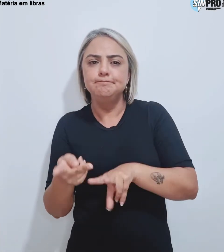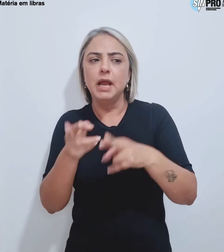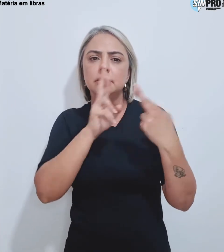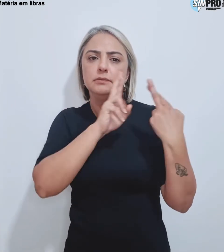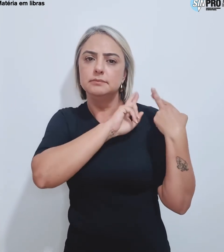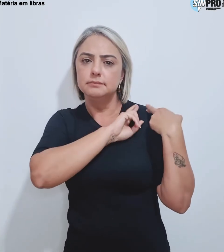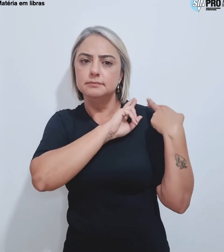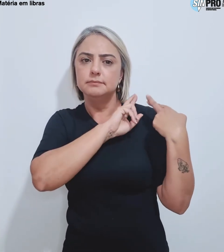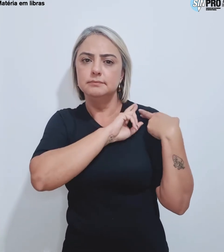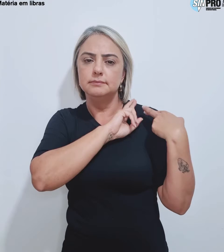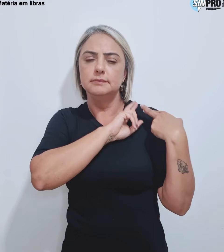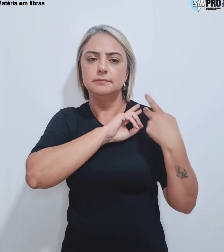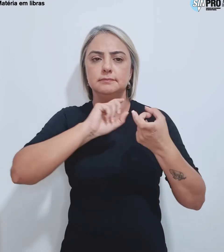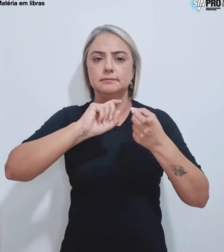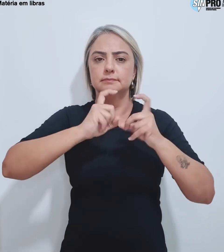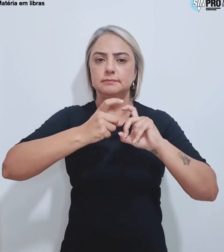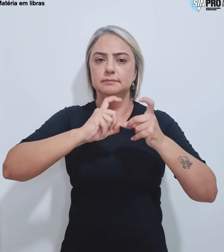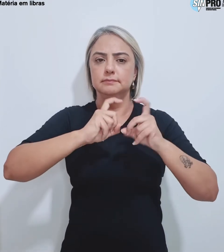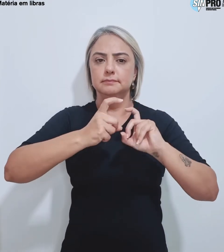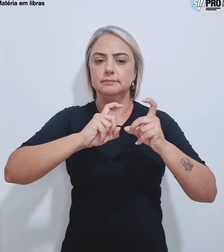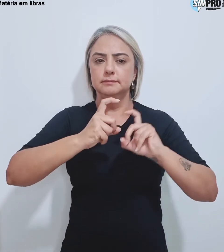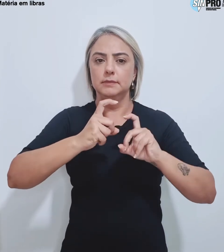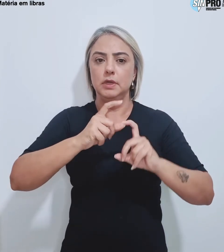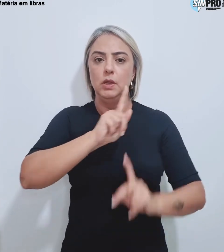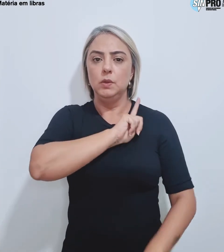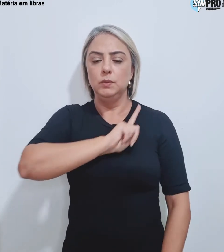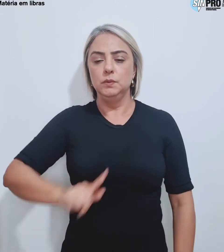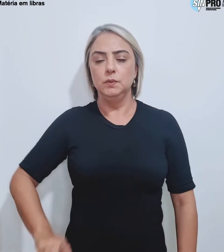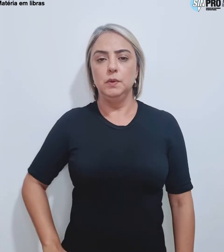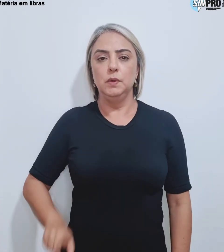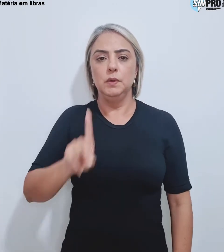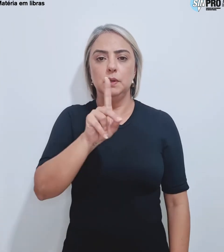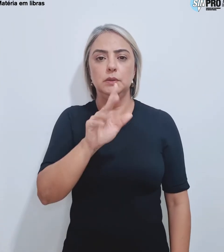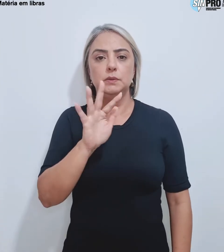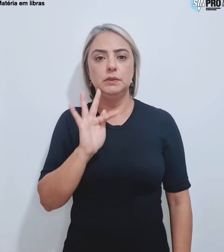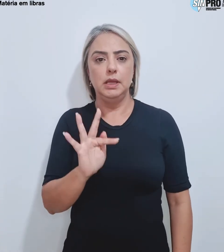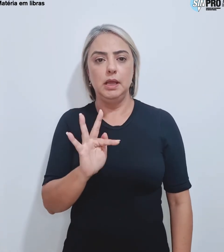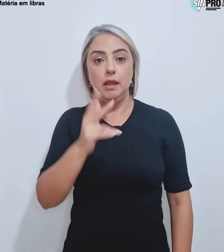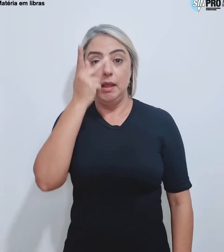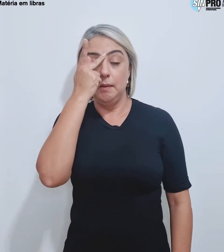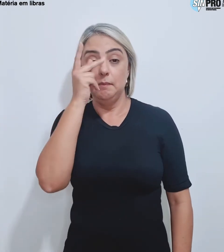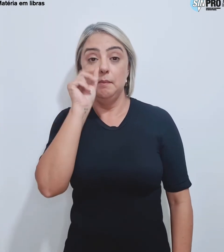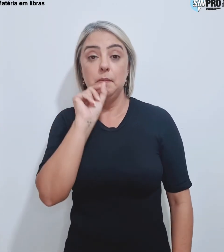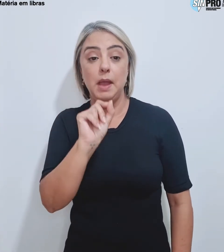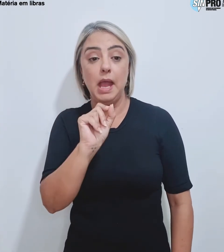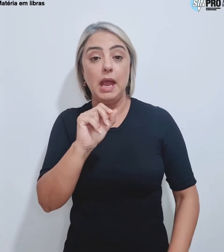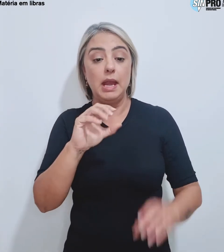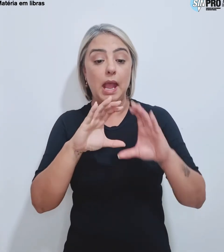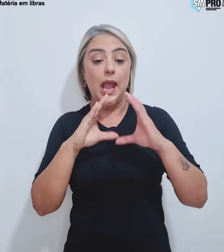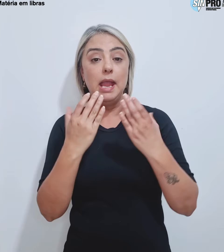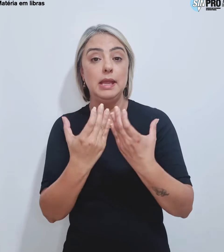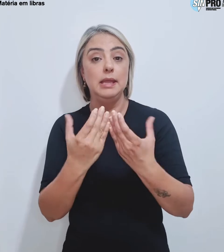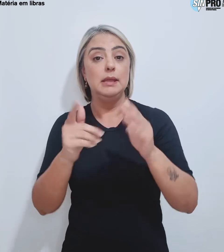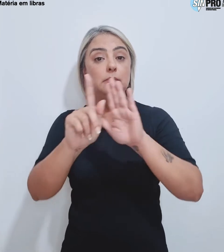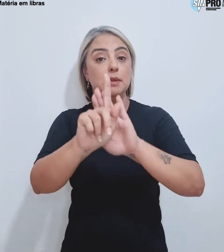de responsabilidade administrativa do governo do Distrito Federal para a equipe